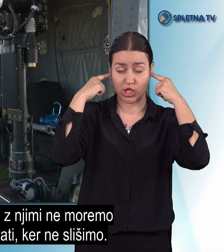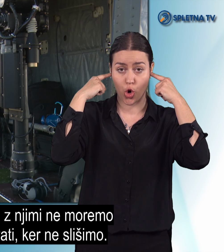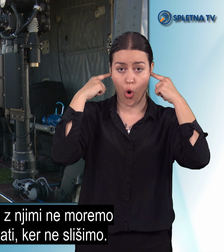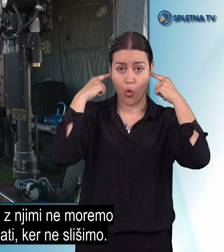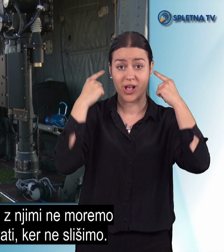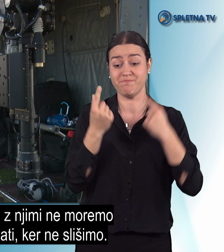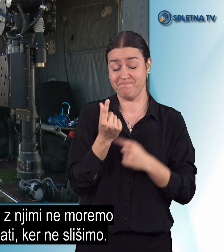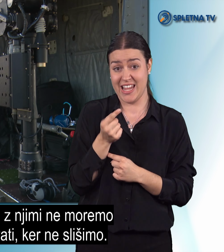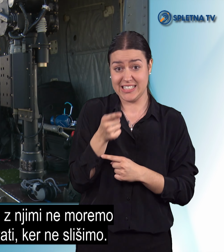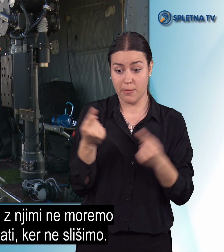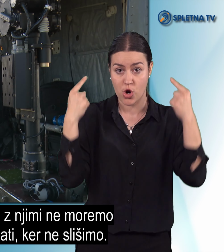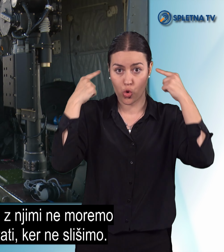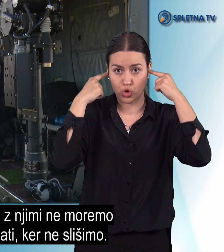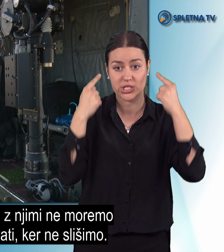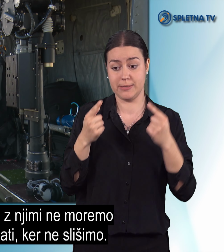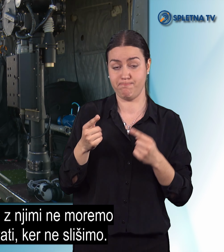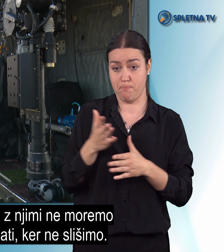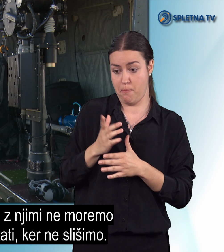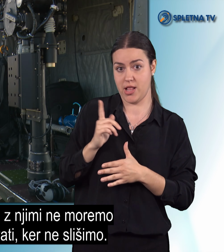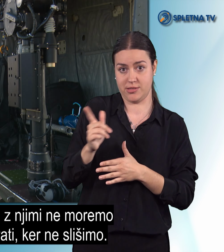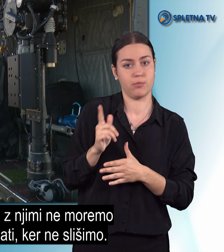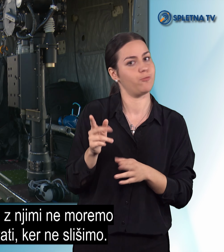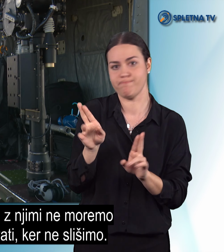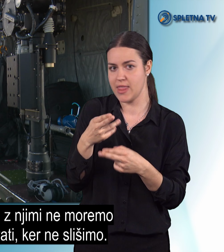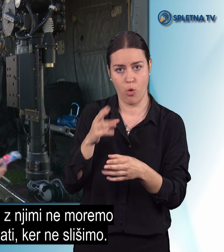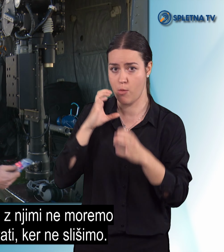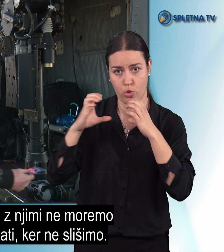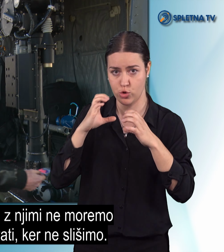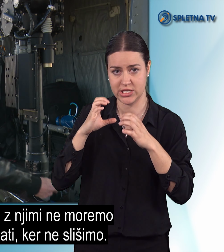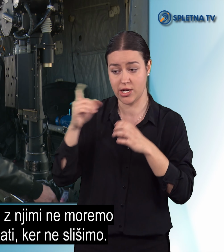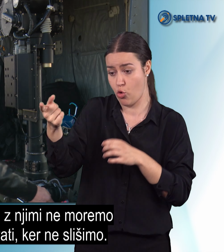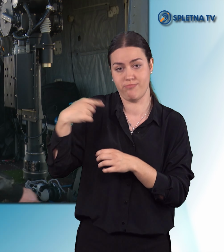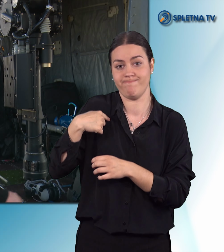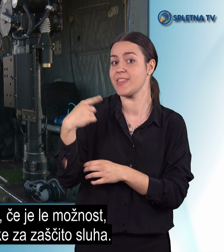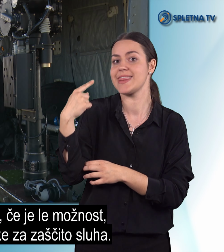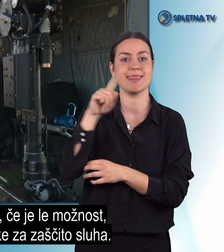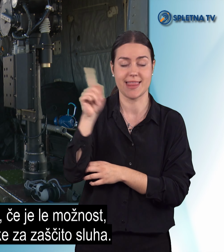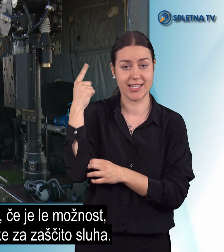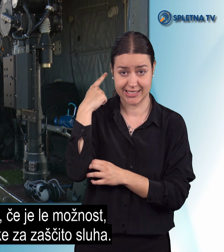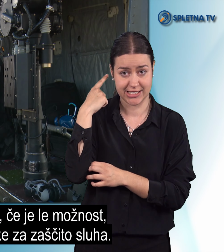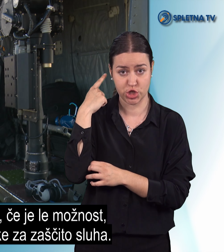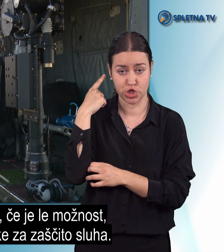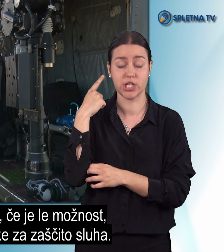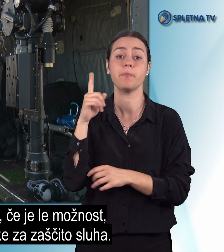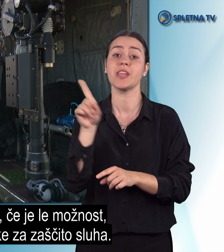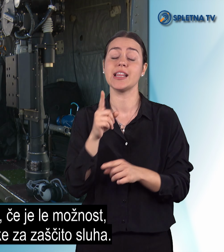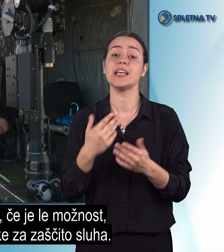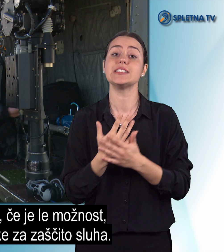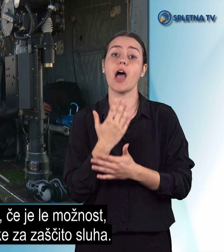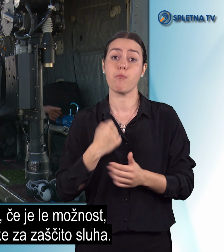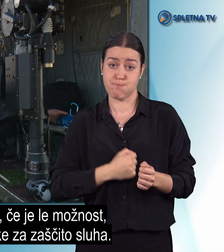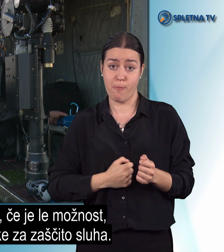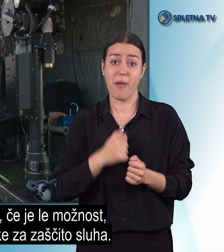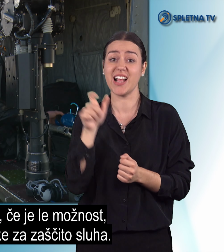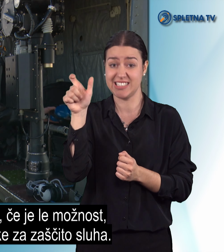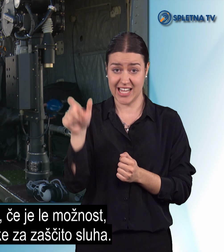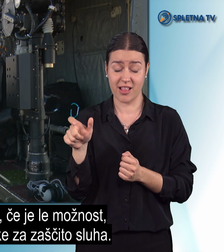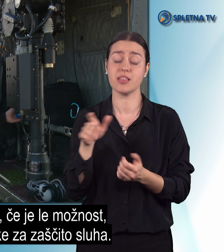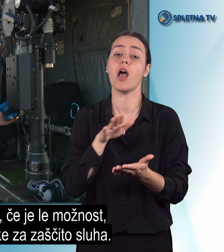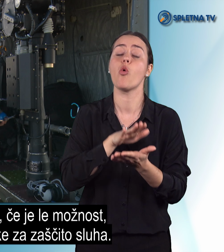s tem žal ne moremo pol med sabo komunicirati, oni nas ne slišijo. In pa za pacienta